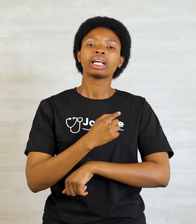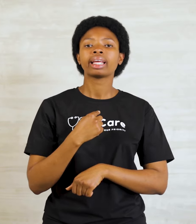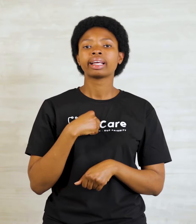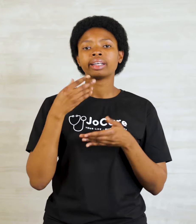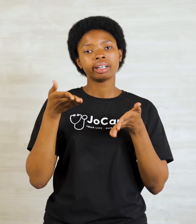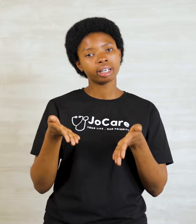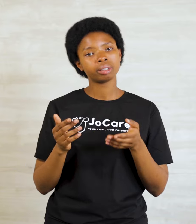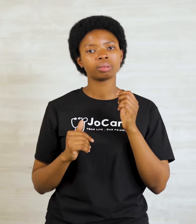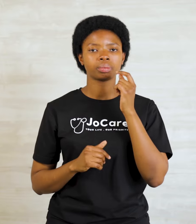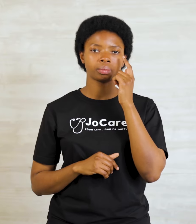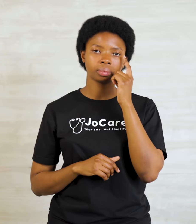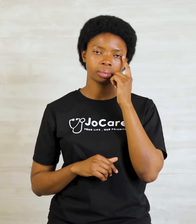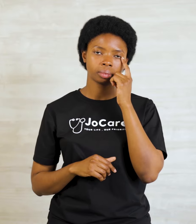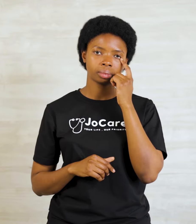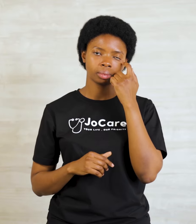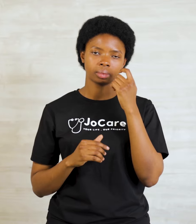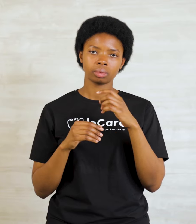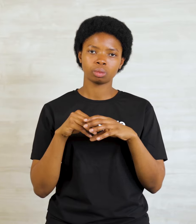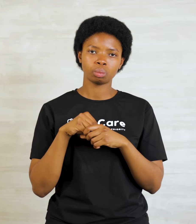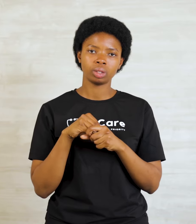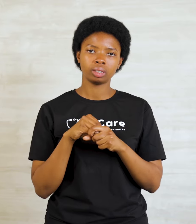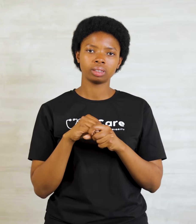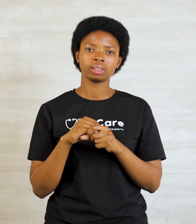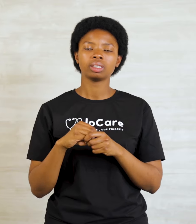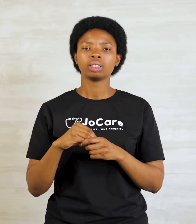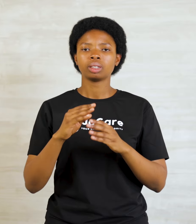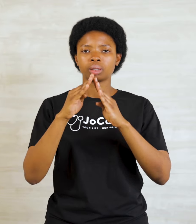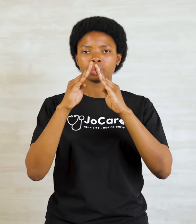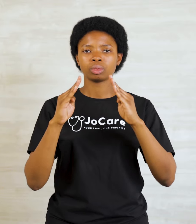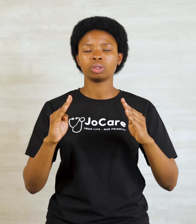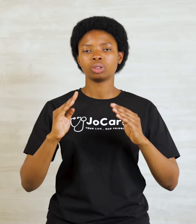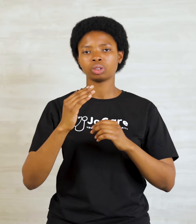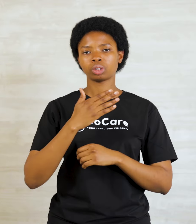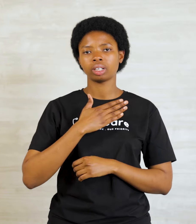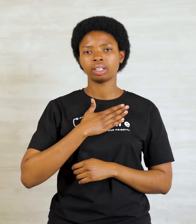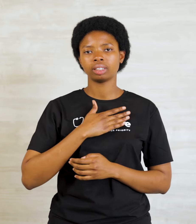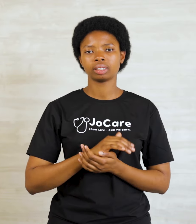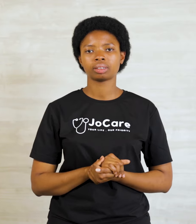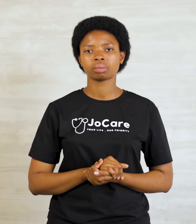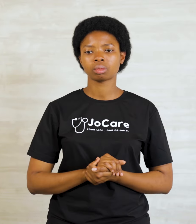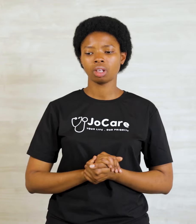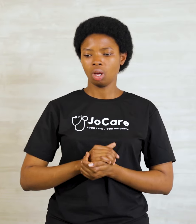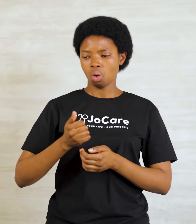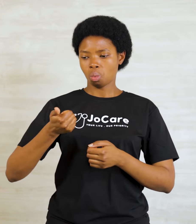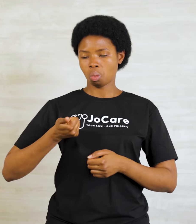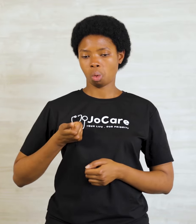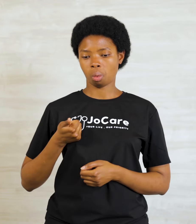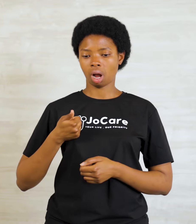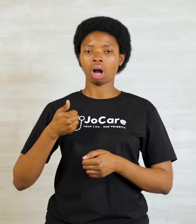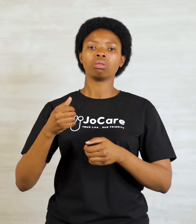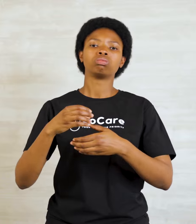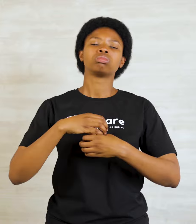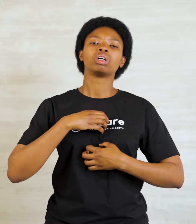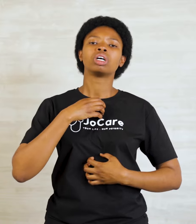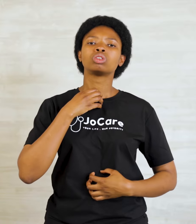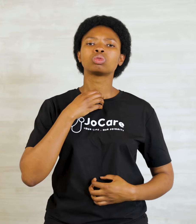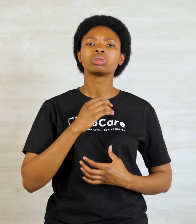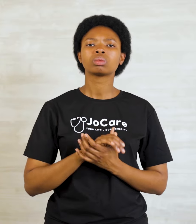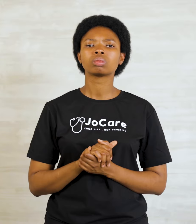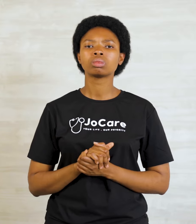yanjye cyangwa se umusore runaka ari muri geto ye, umukobwa aramusuye bukoze ngo ntunze bitsina idakingiye, yisanze